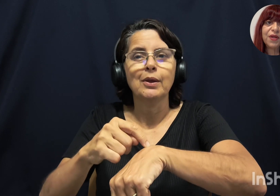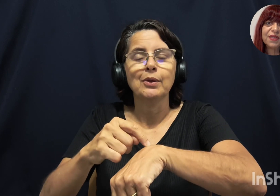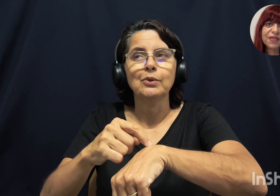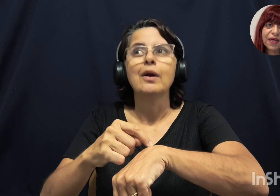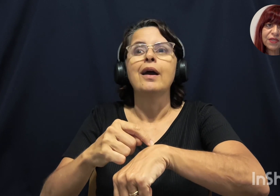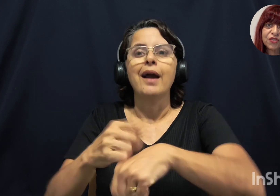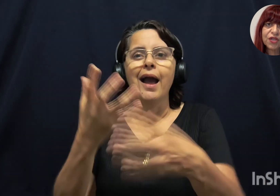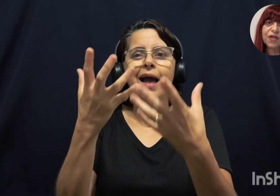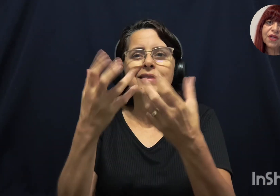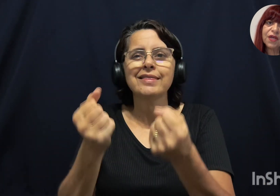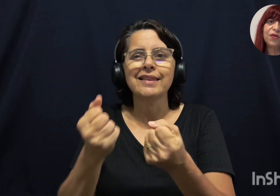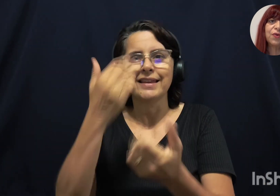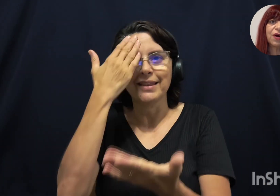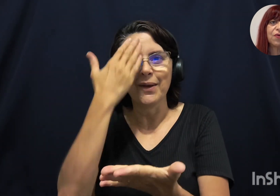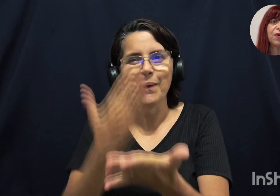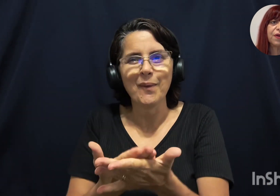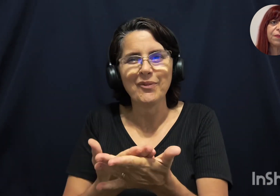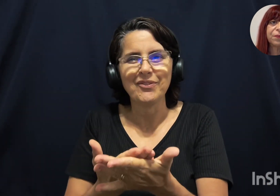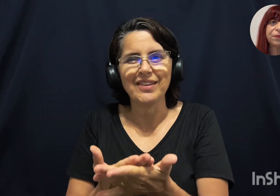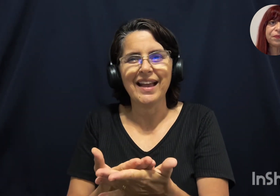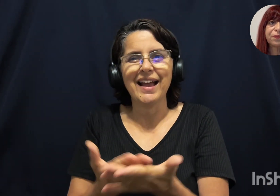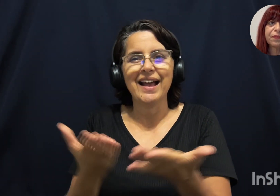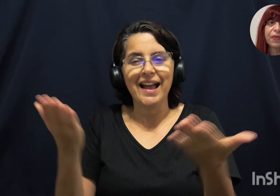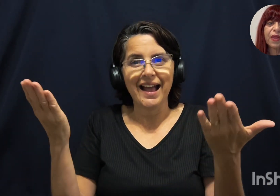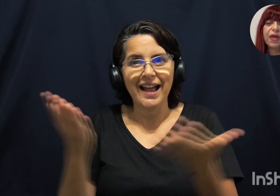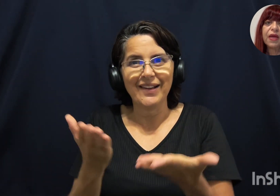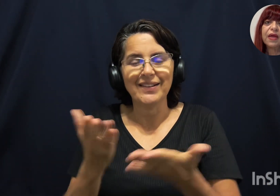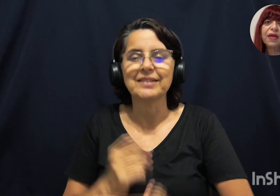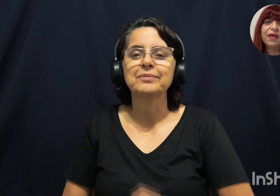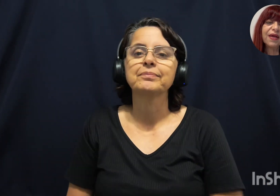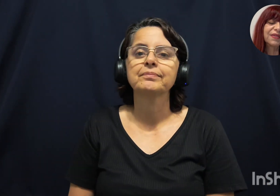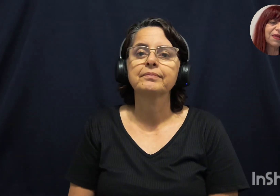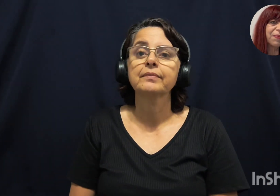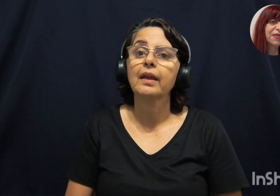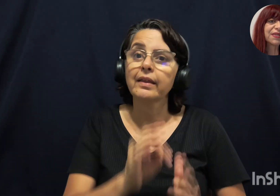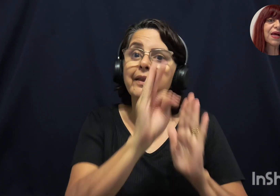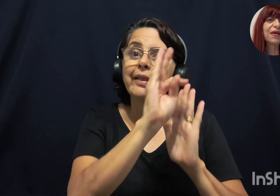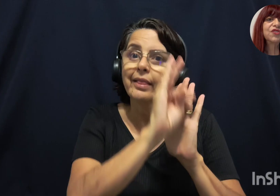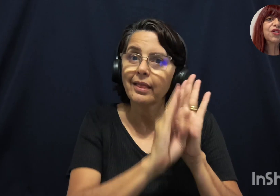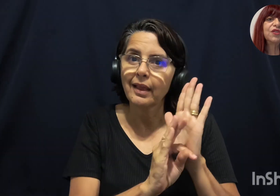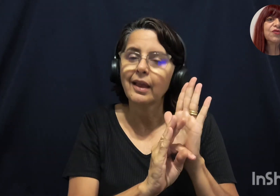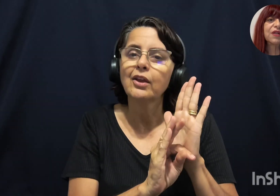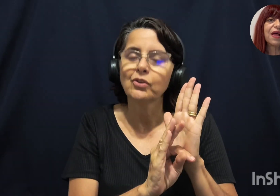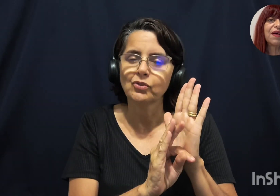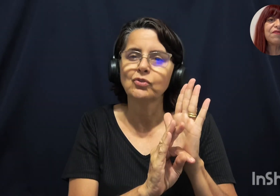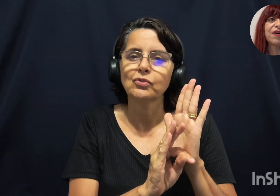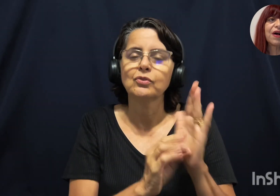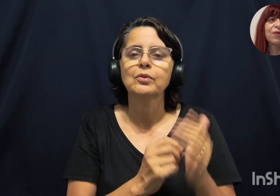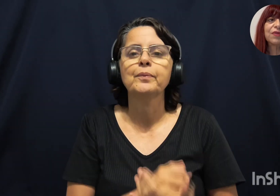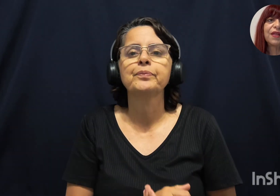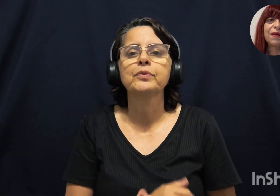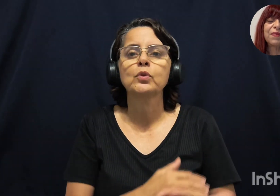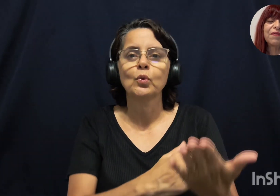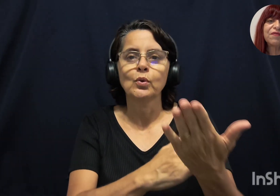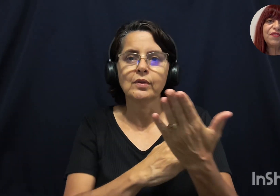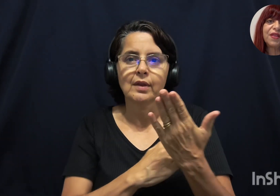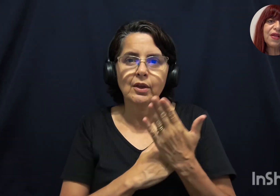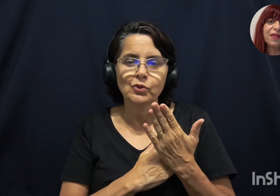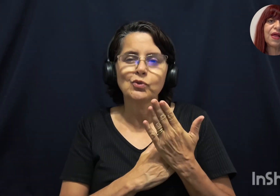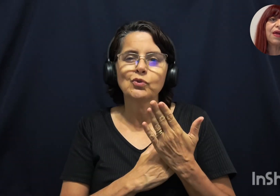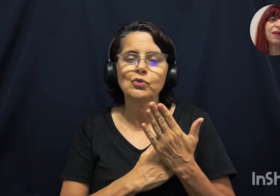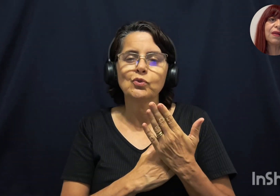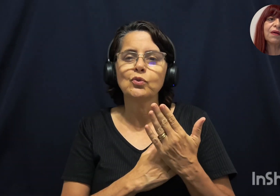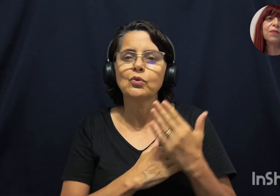no presente e no agora. E esta passagem nos leva ao tema